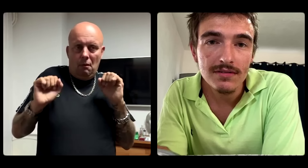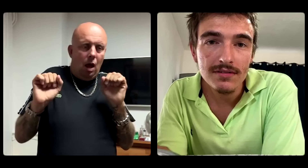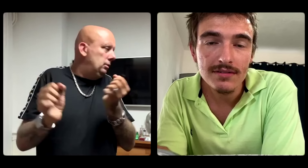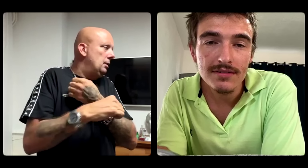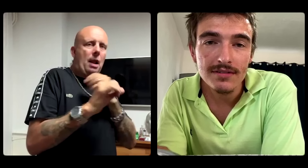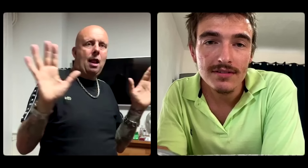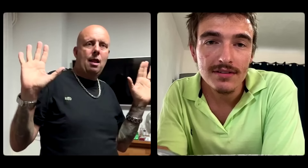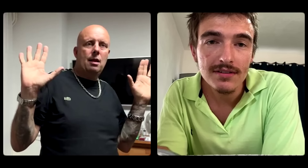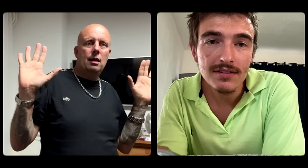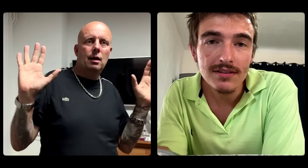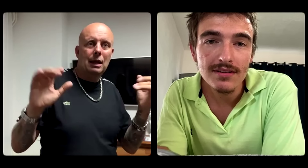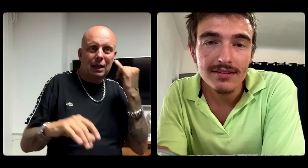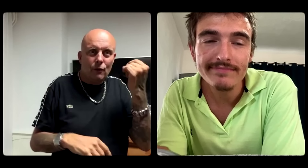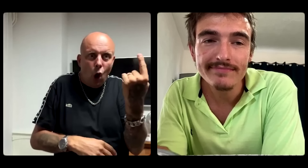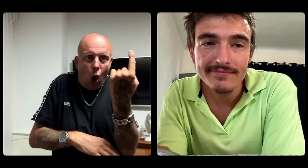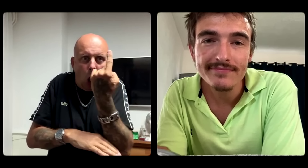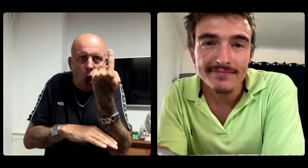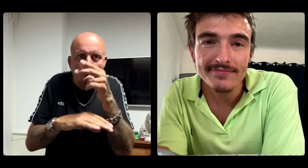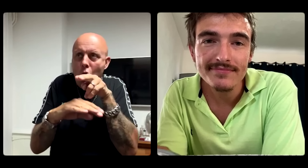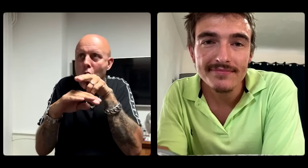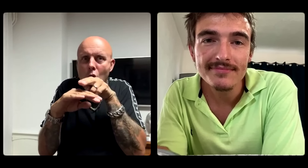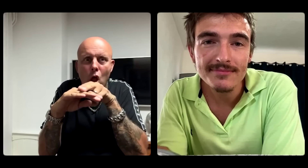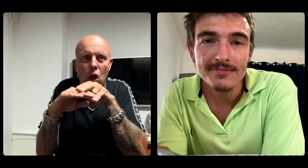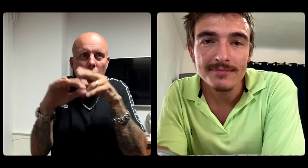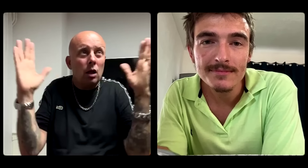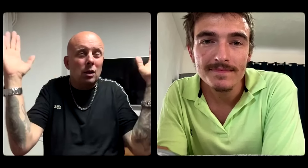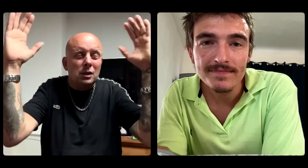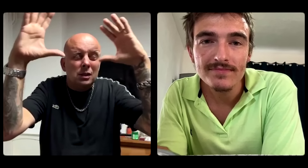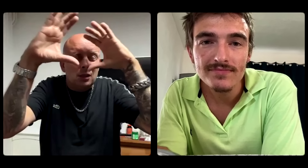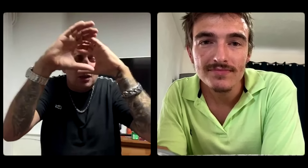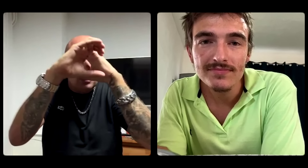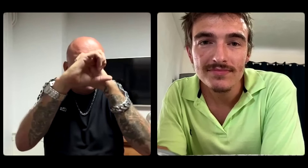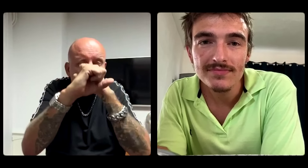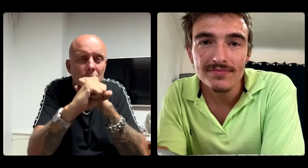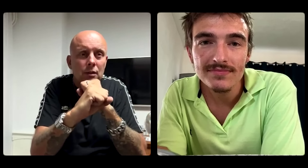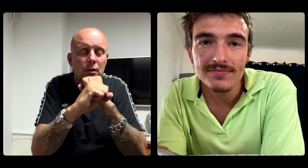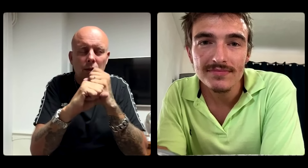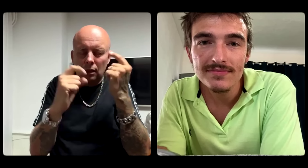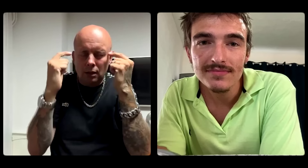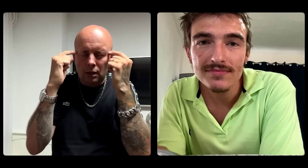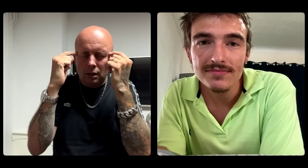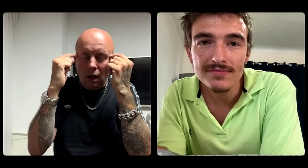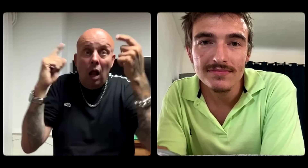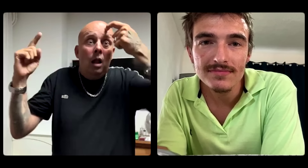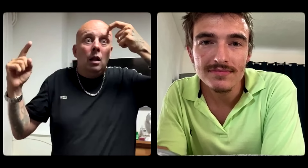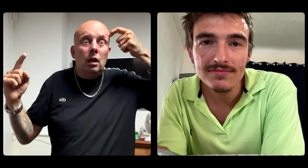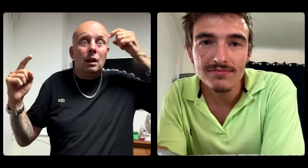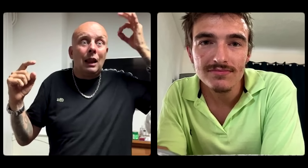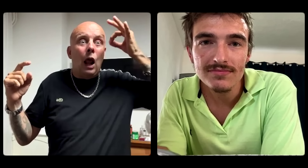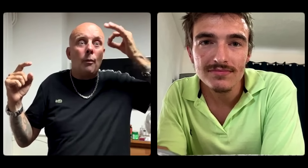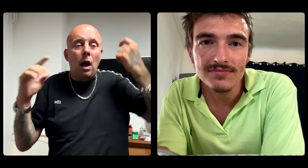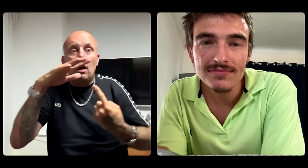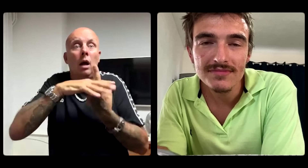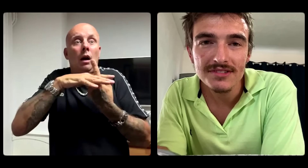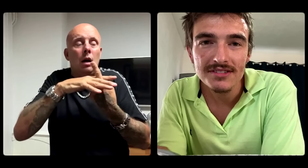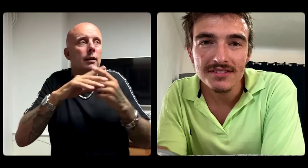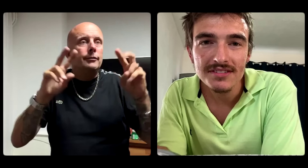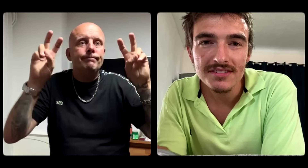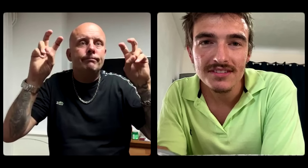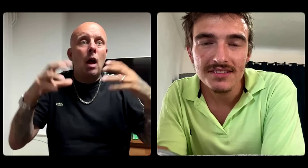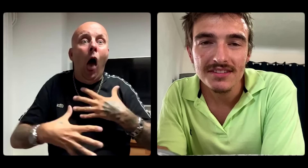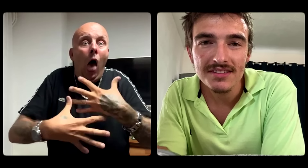Thank you. Angel, dan de Jean.